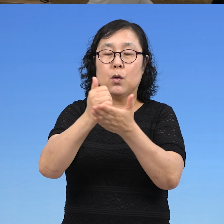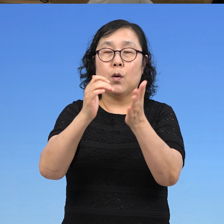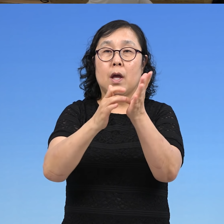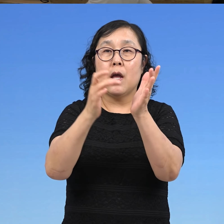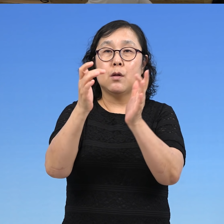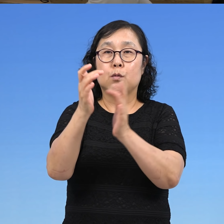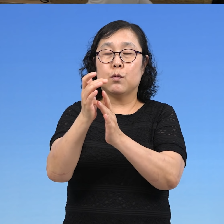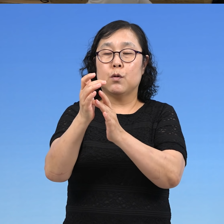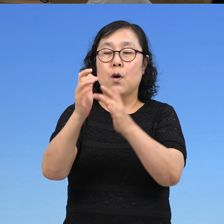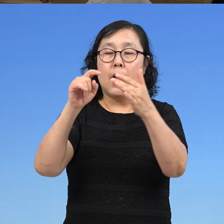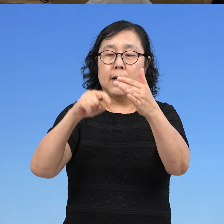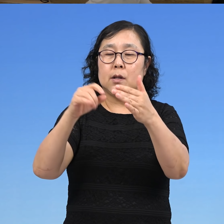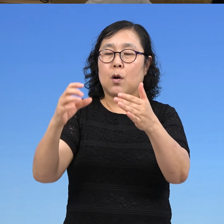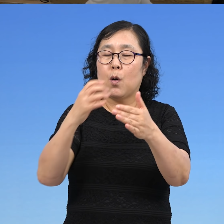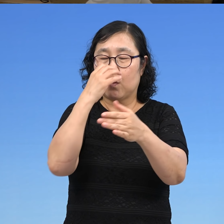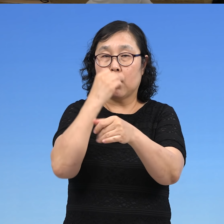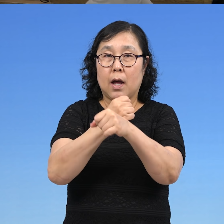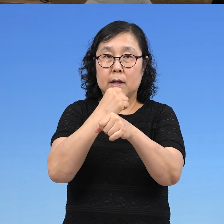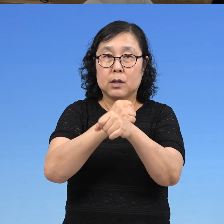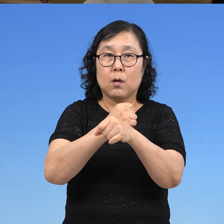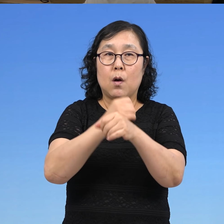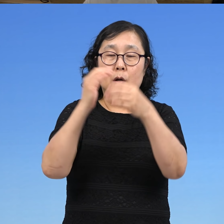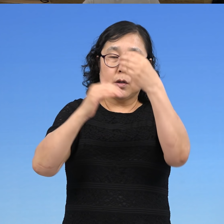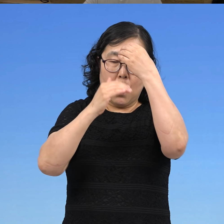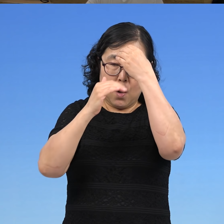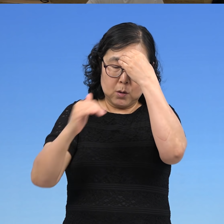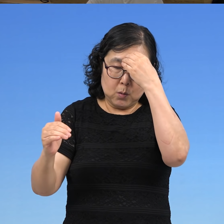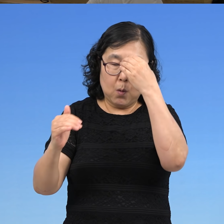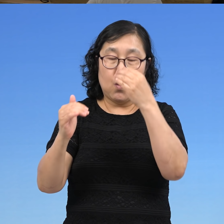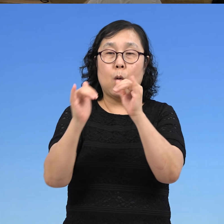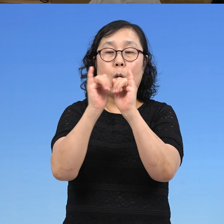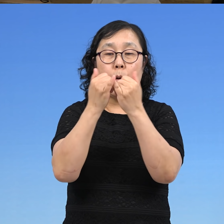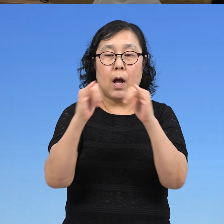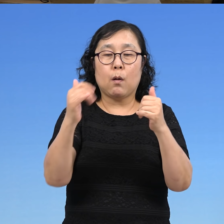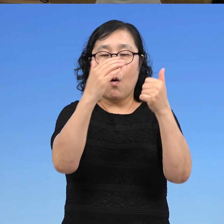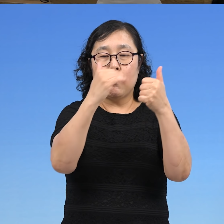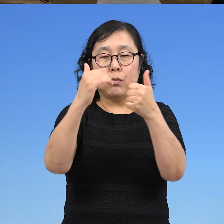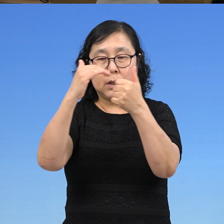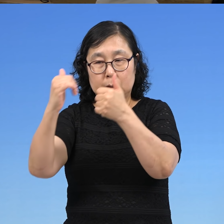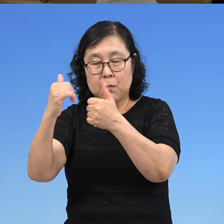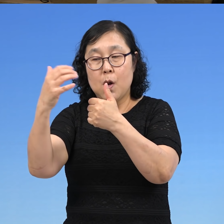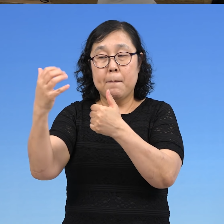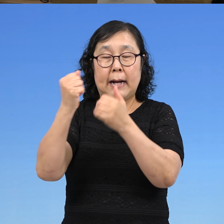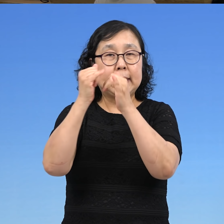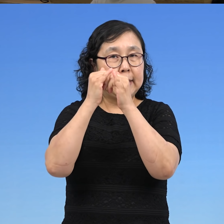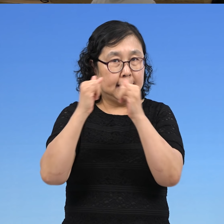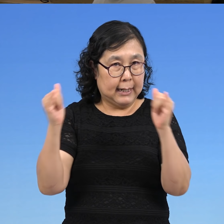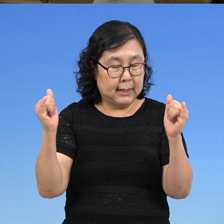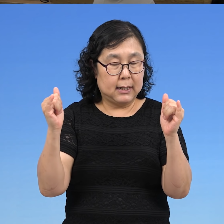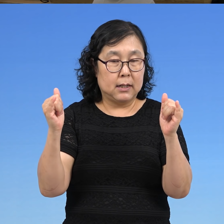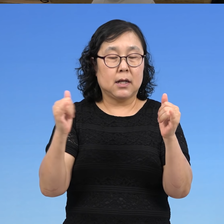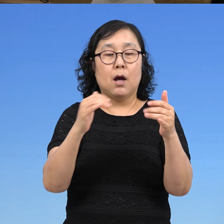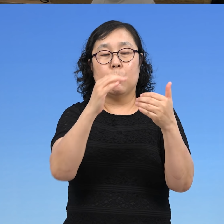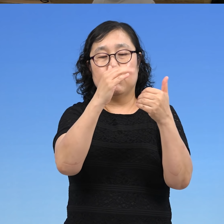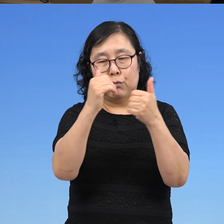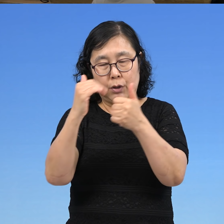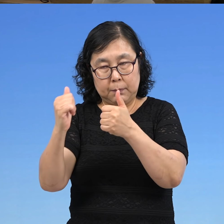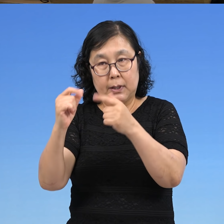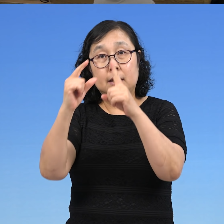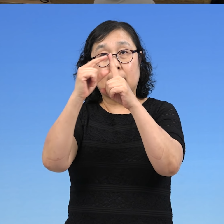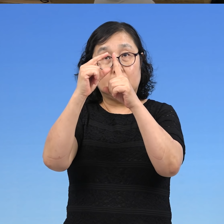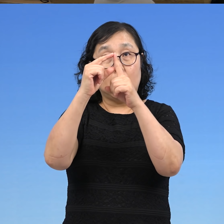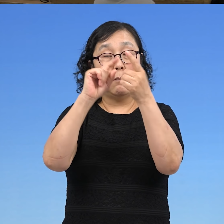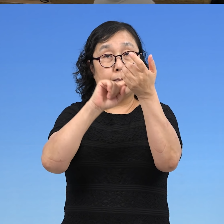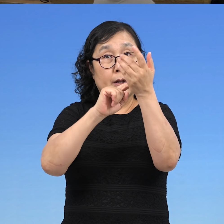그리스도 예수 안에서 그 루카 여지 고 성 돌아 부르심을 받은 자들과 여기에 또 부르심의